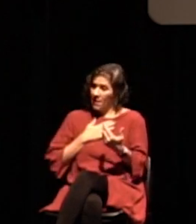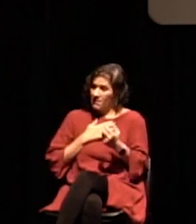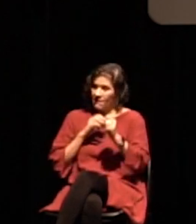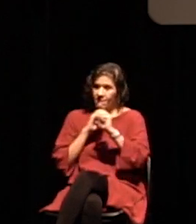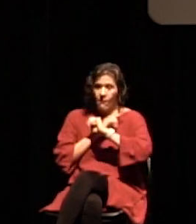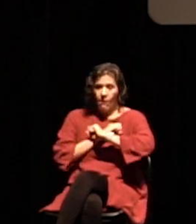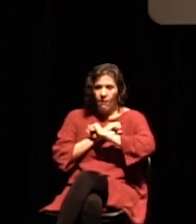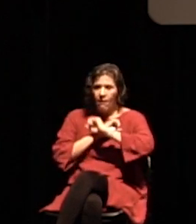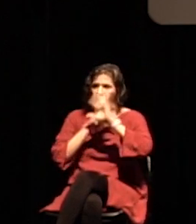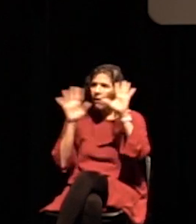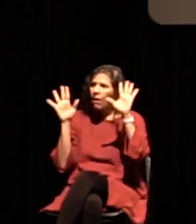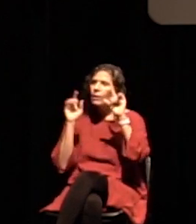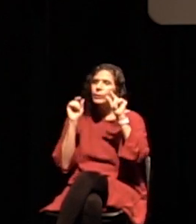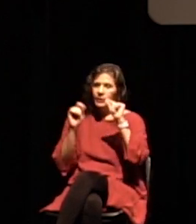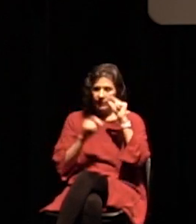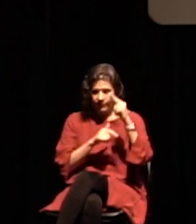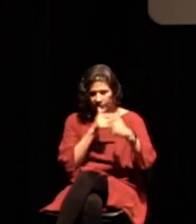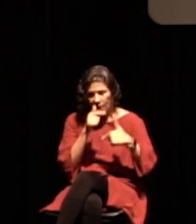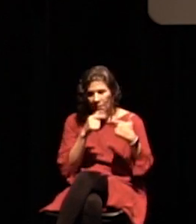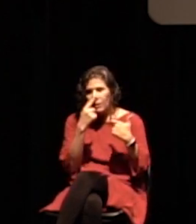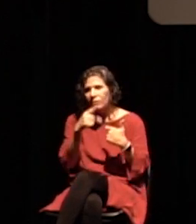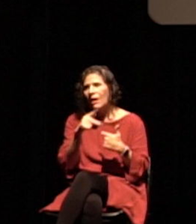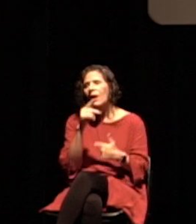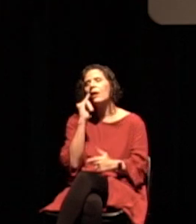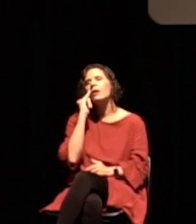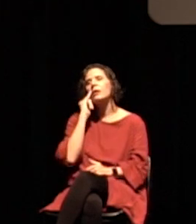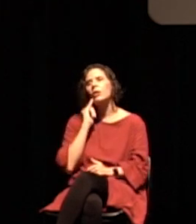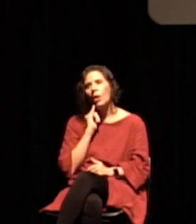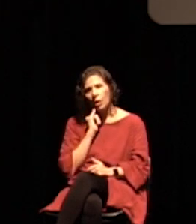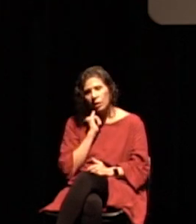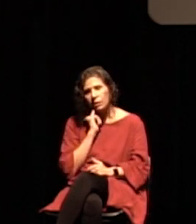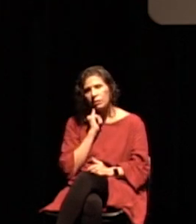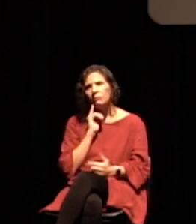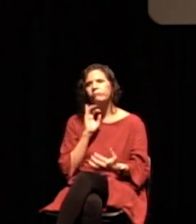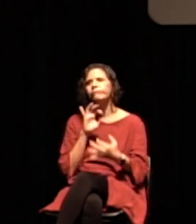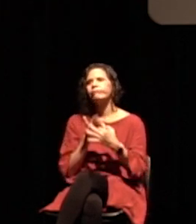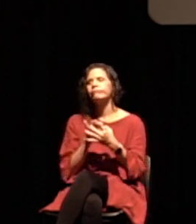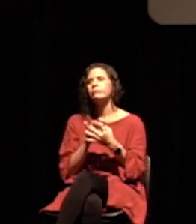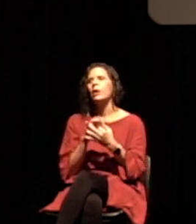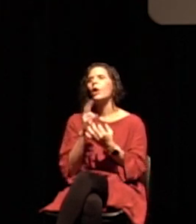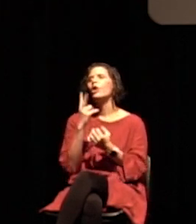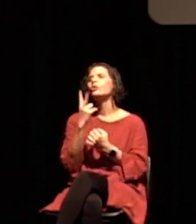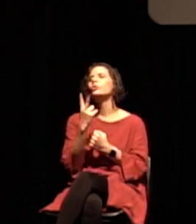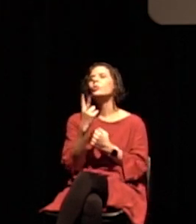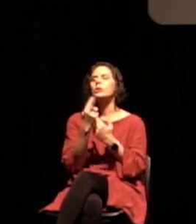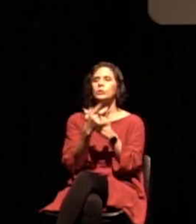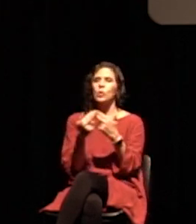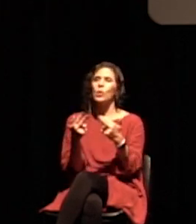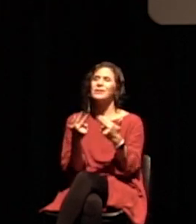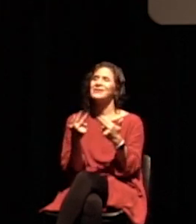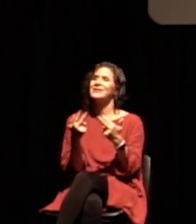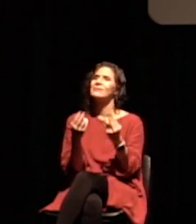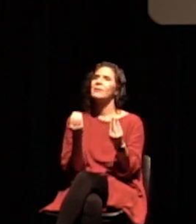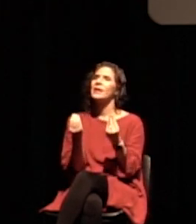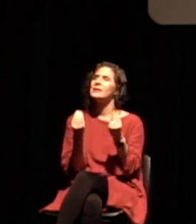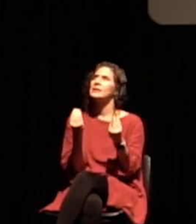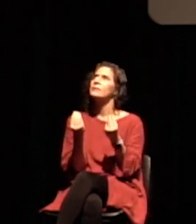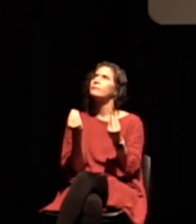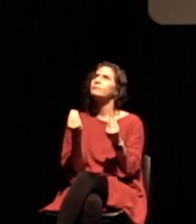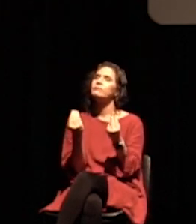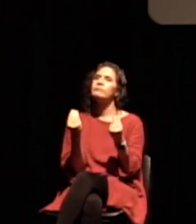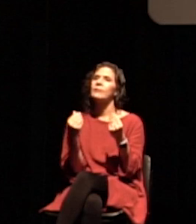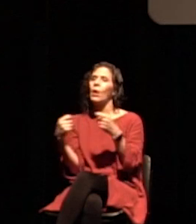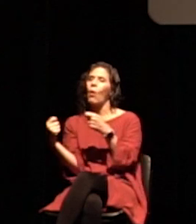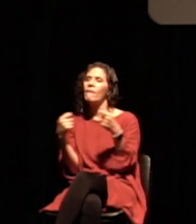mim é que o trabalho da Iole, ele alia dois aspectos aparentemente conflitantes, mas não o são,